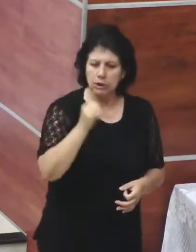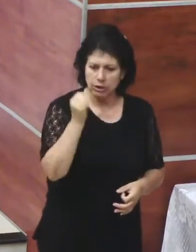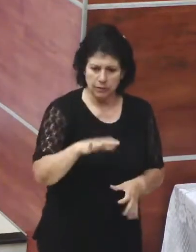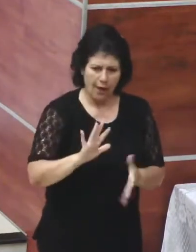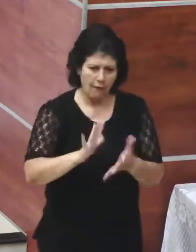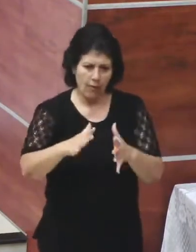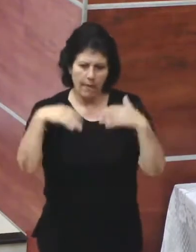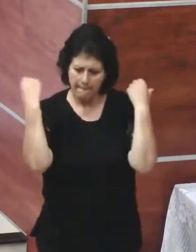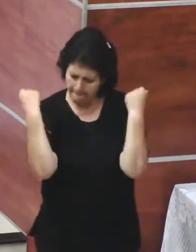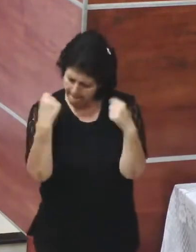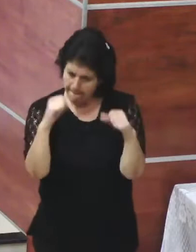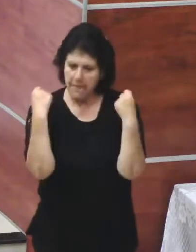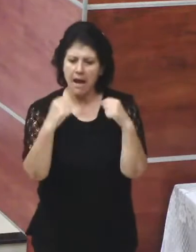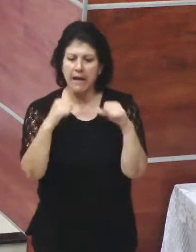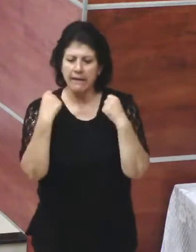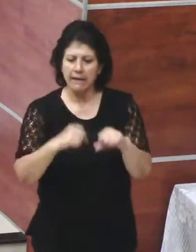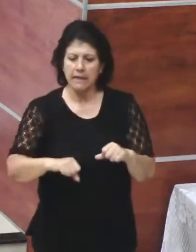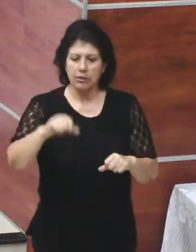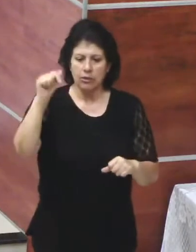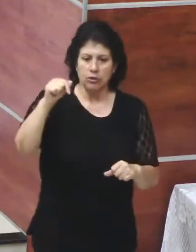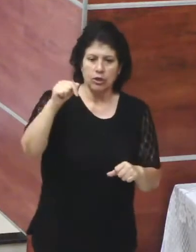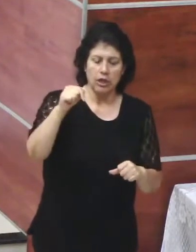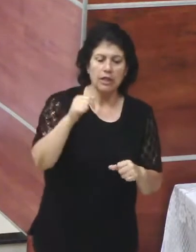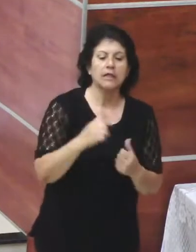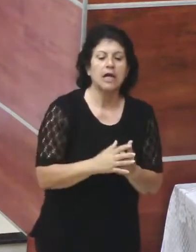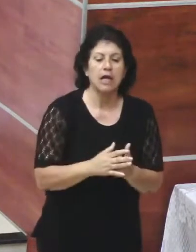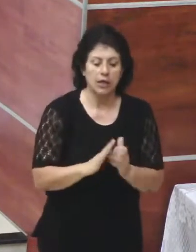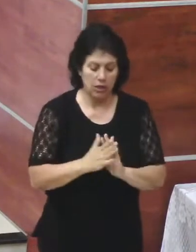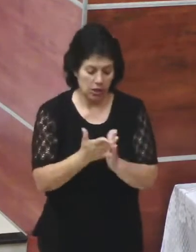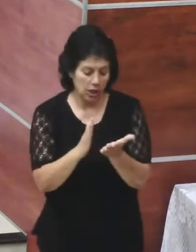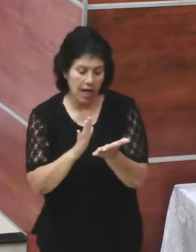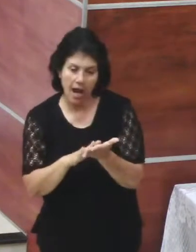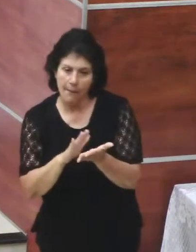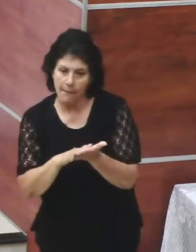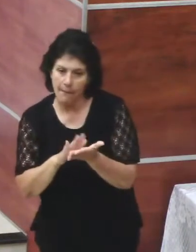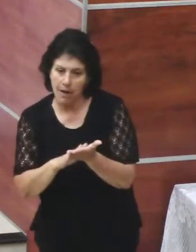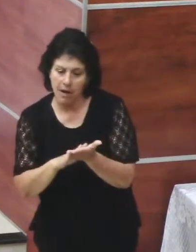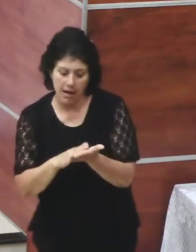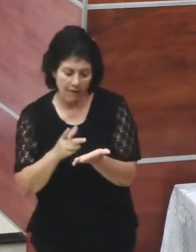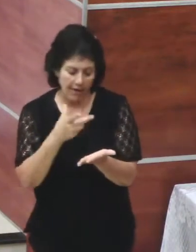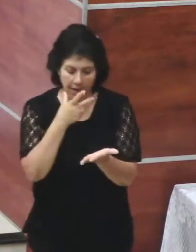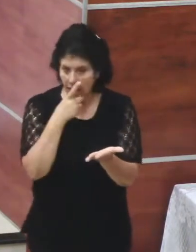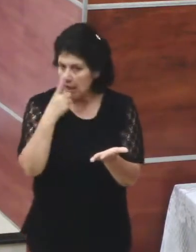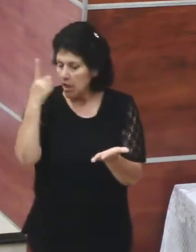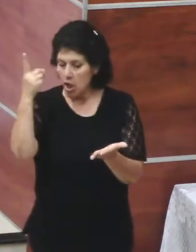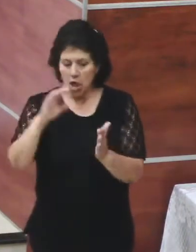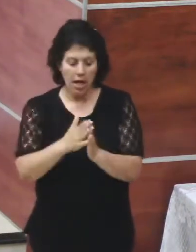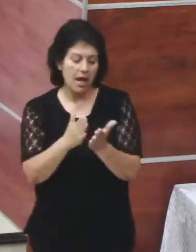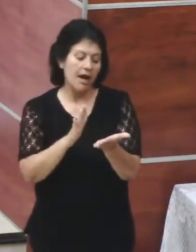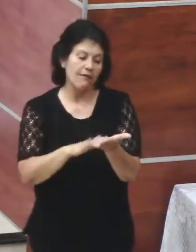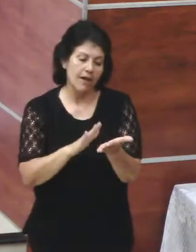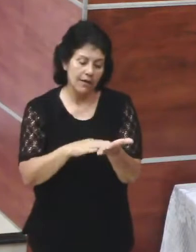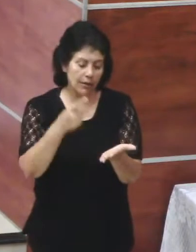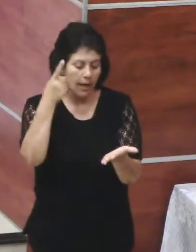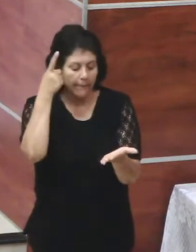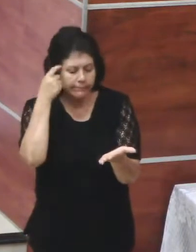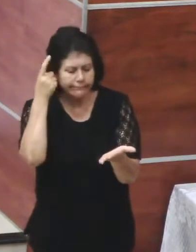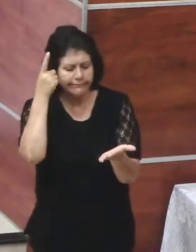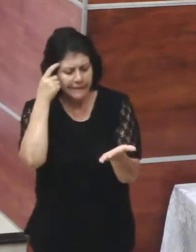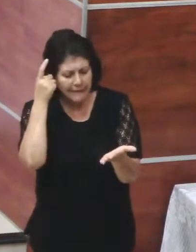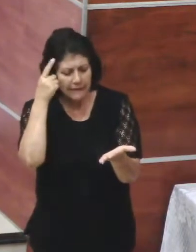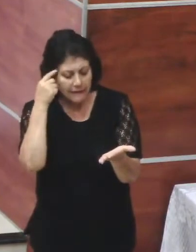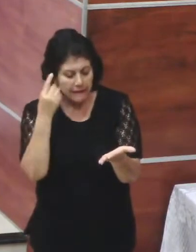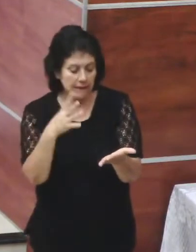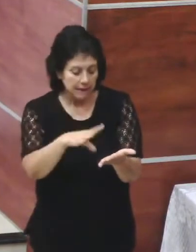ejercitar. Y esta es la asimilación de la palabra de Dios, la Biblia. Asimilarla en nosotros para que